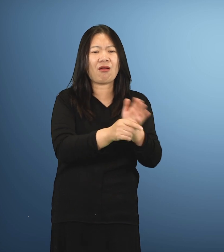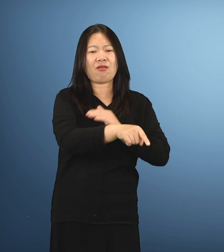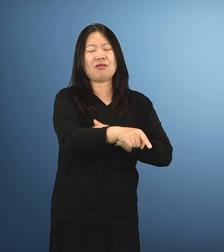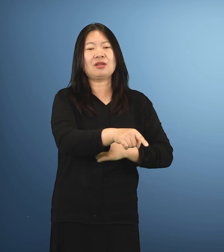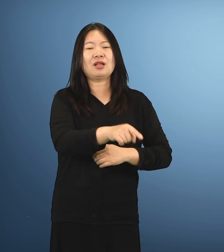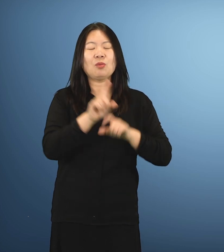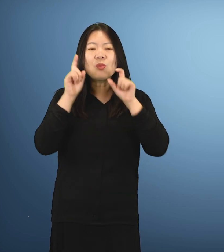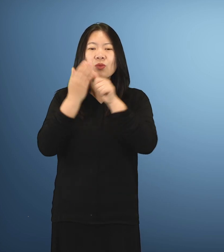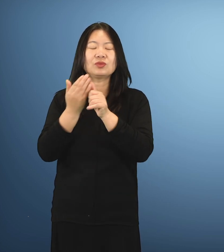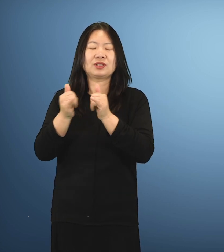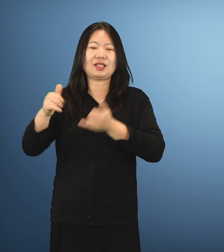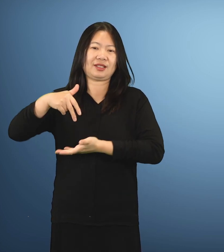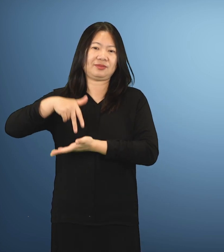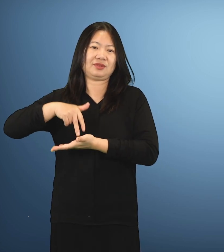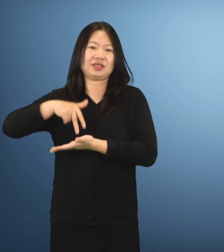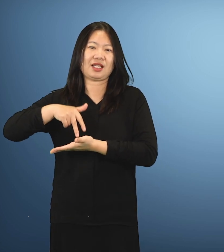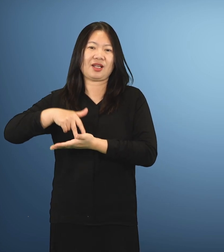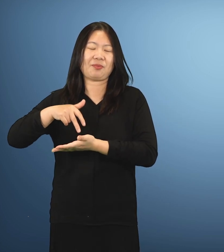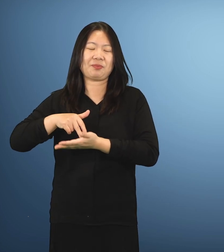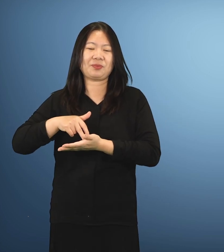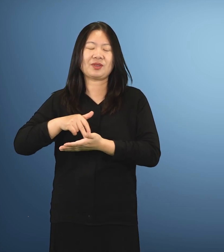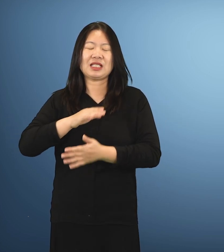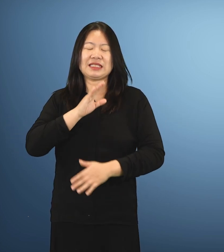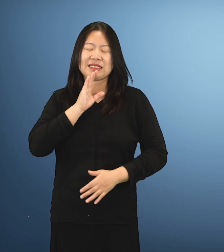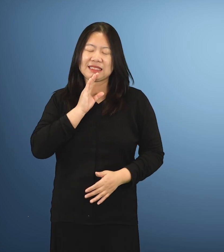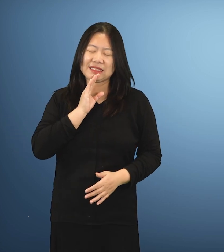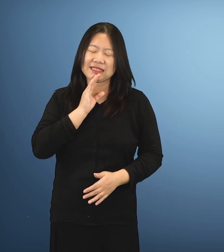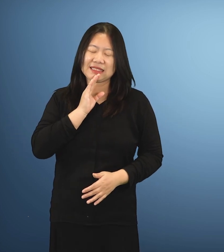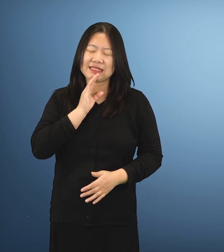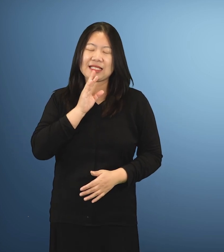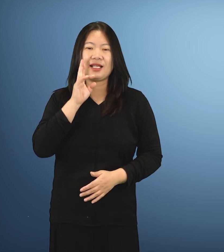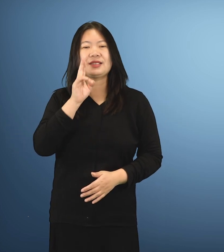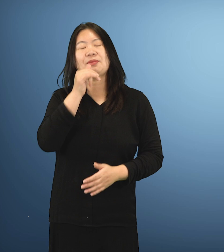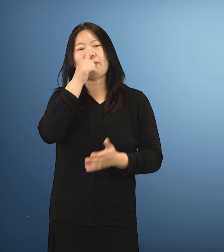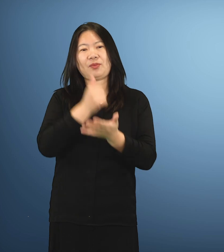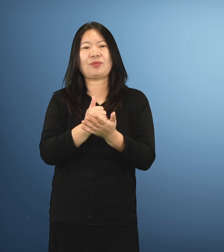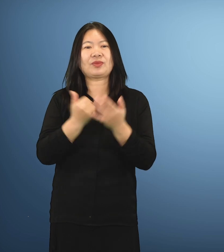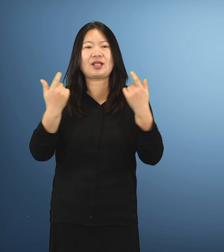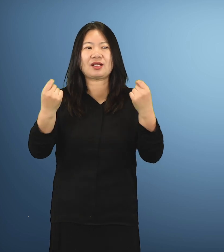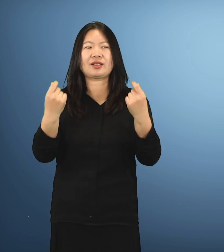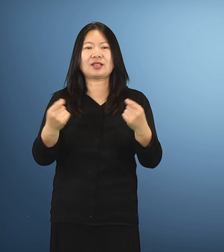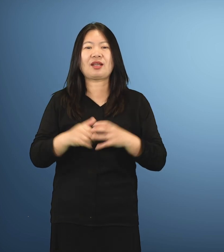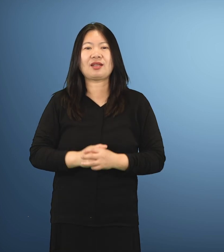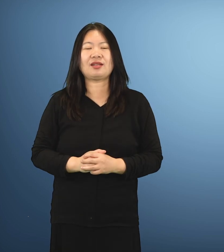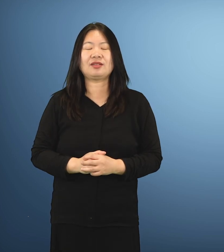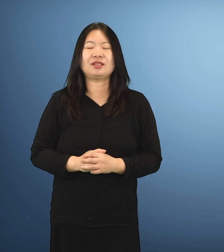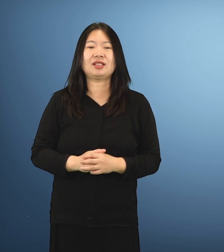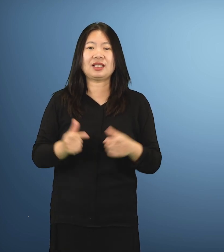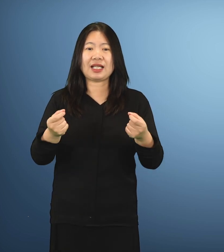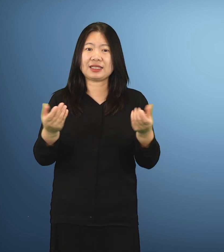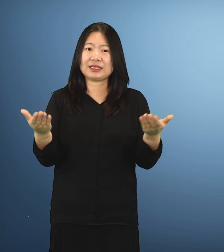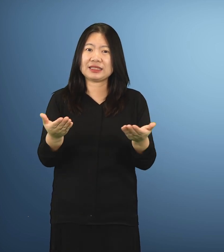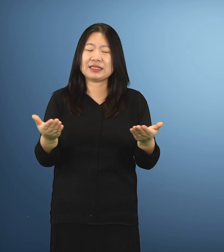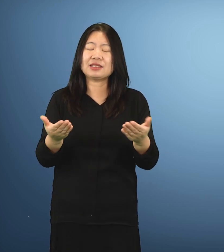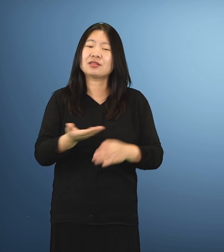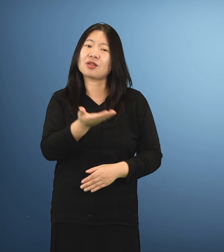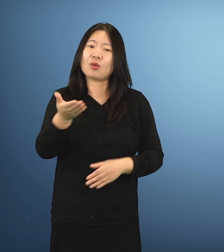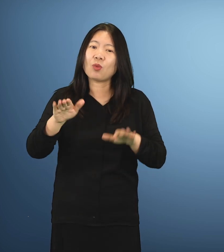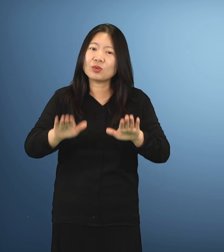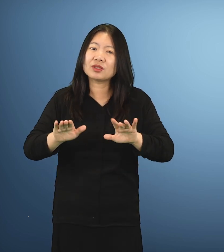그건 목자로서의 무시무시한 범죄예요. 근데 이런 일들이